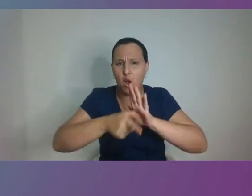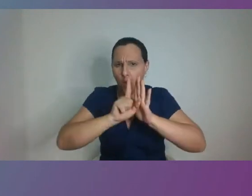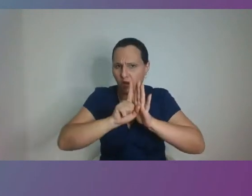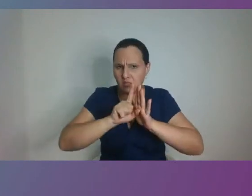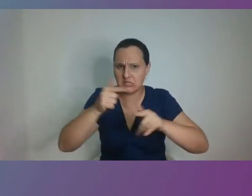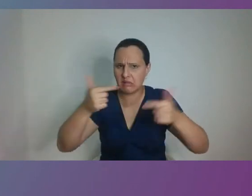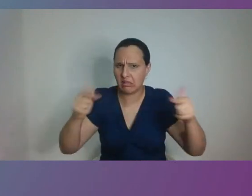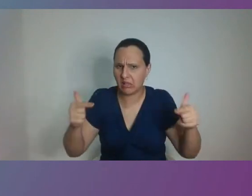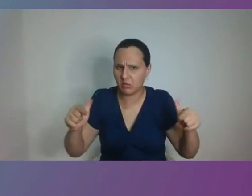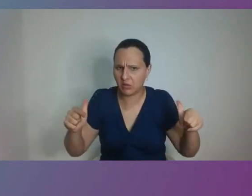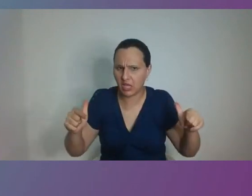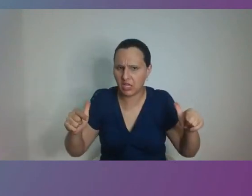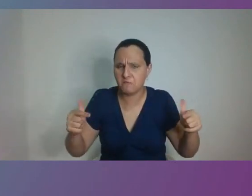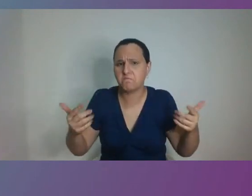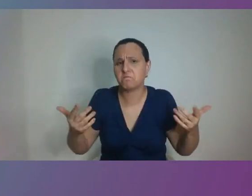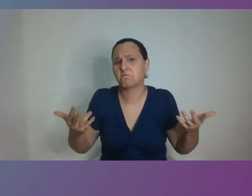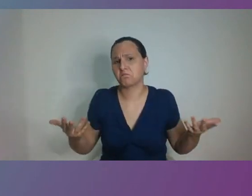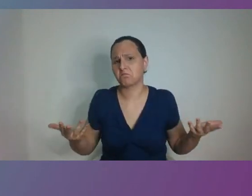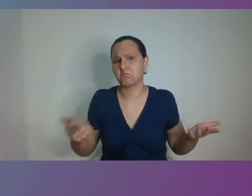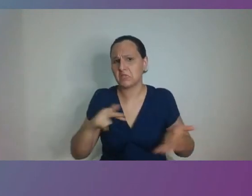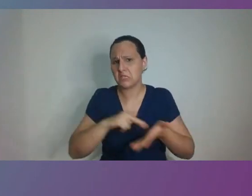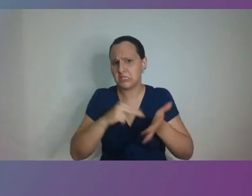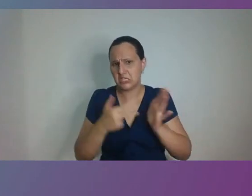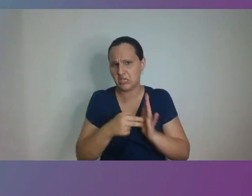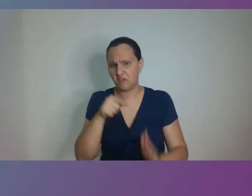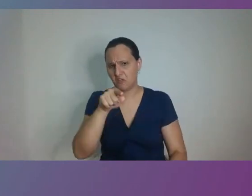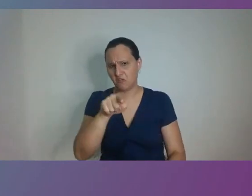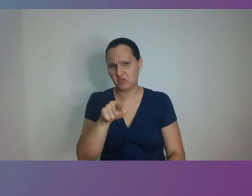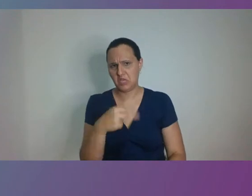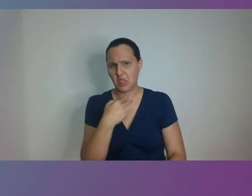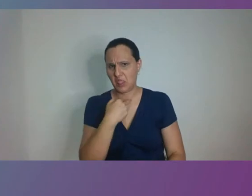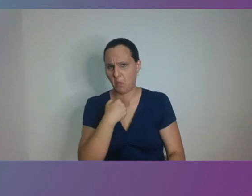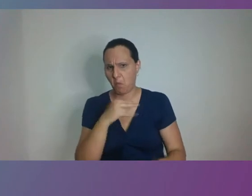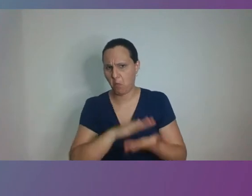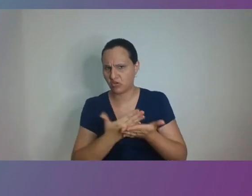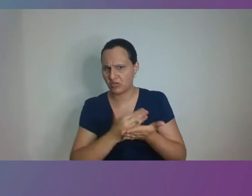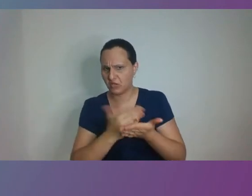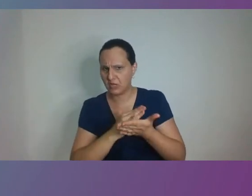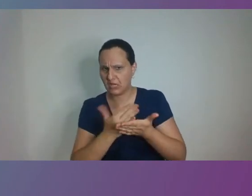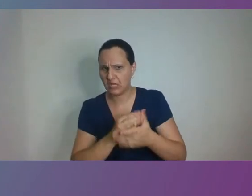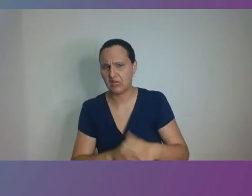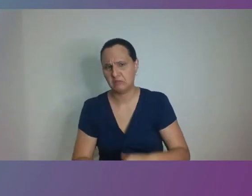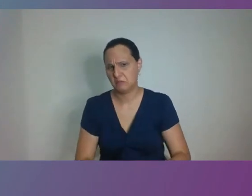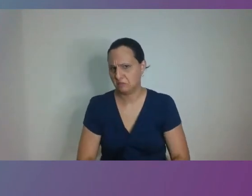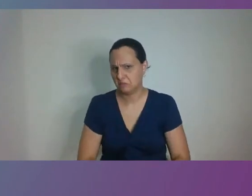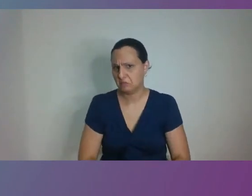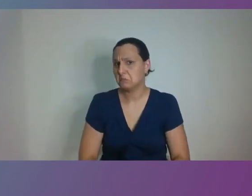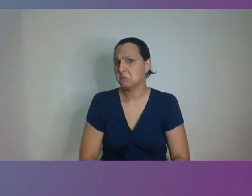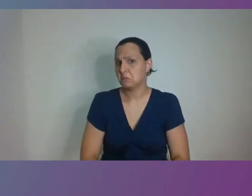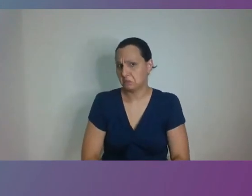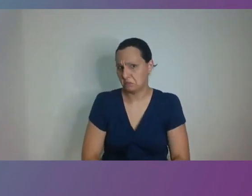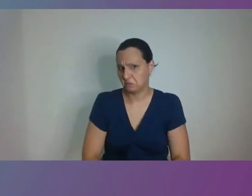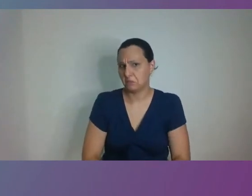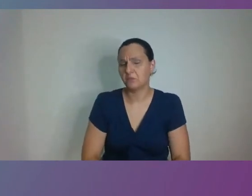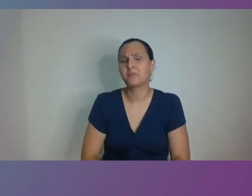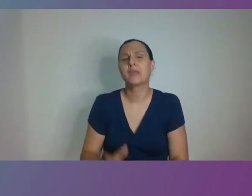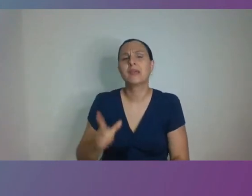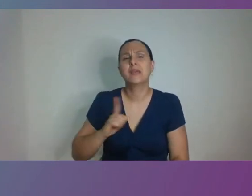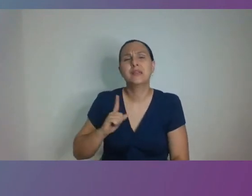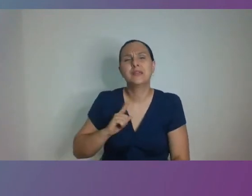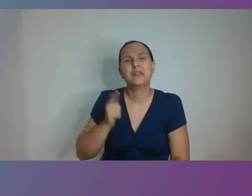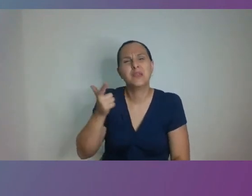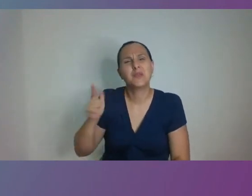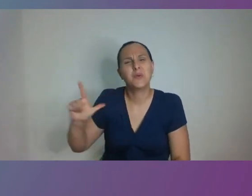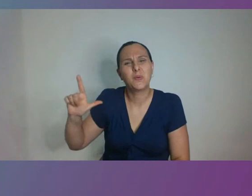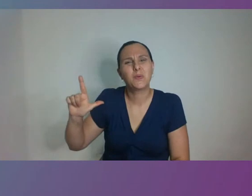Morrer nadando não, morrer interpretando. Tem uma teoria muito legal que se chama afogue ou nade. Eu vou falar sobre ela num evento lá para a Associação